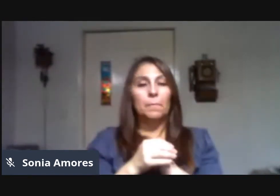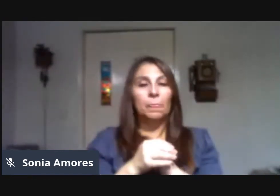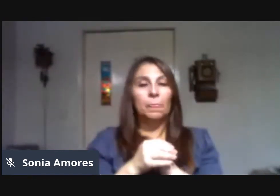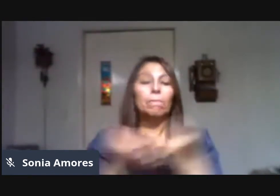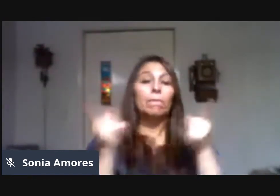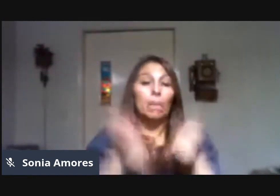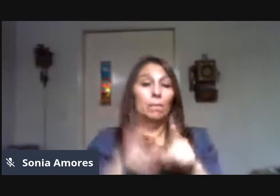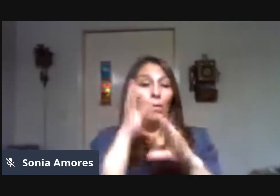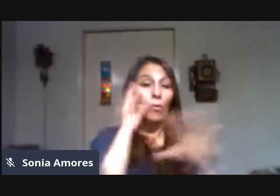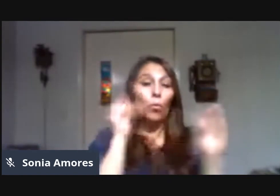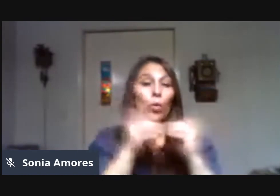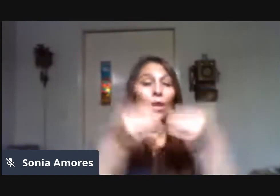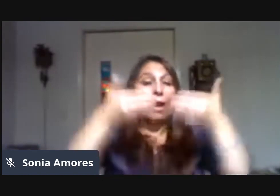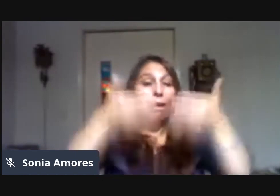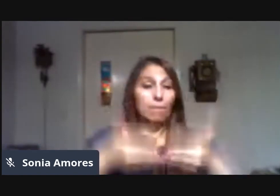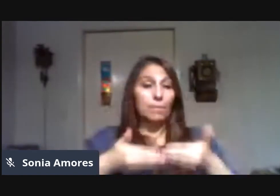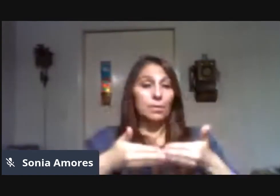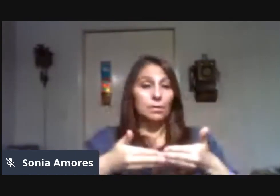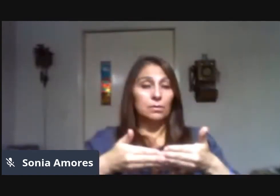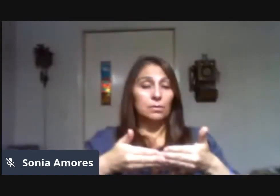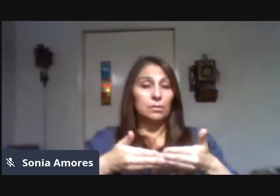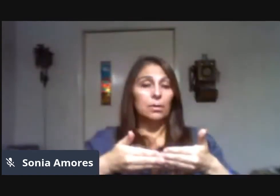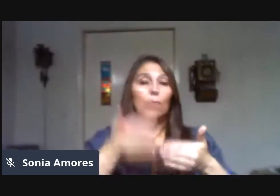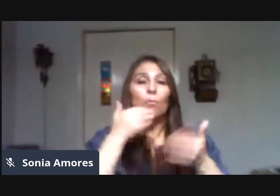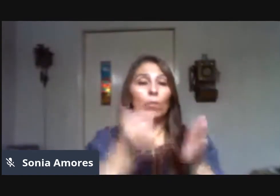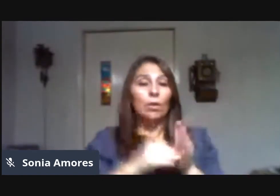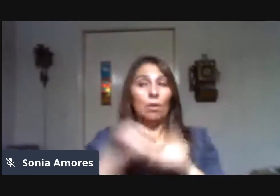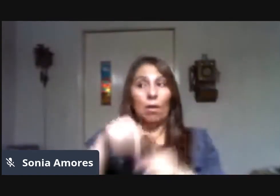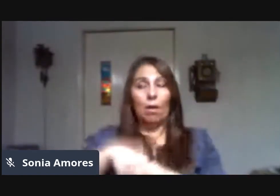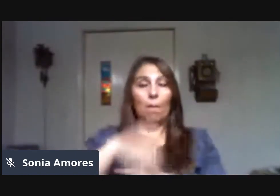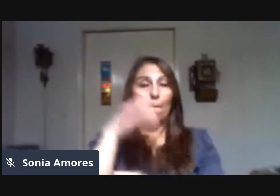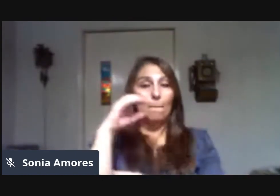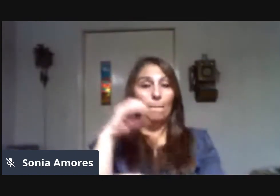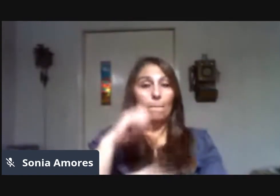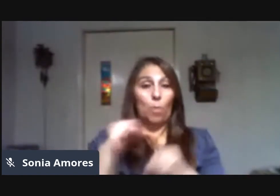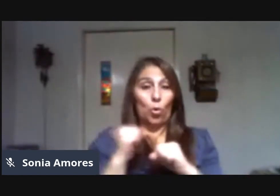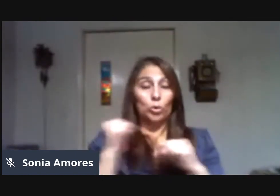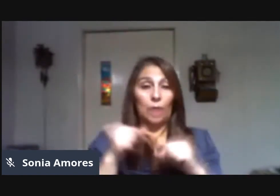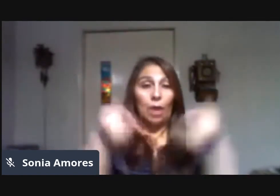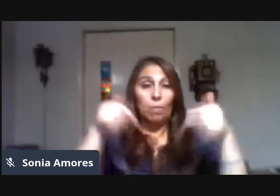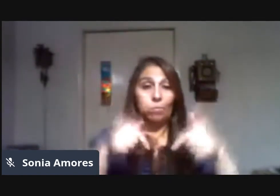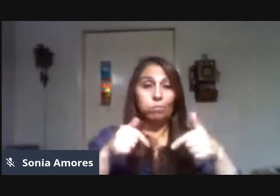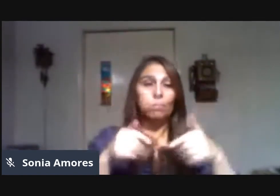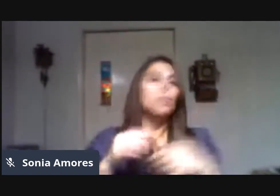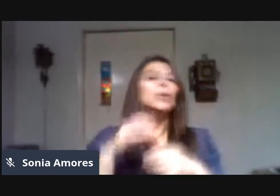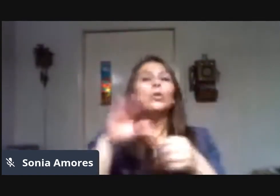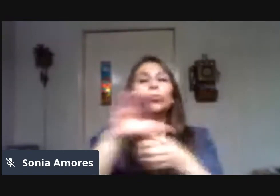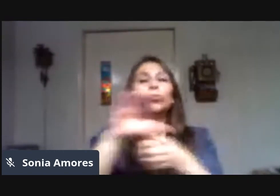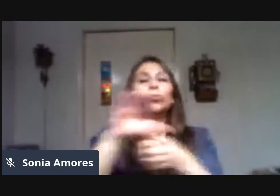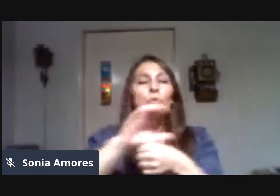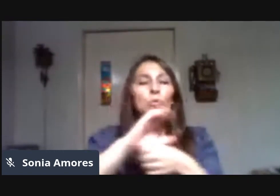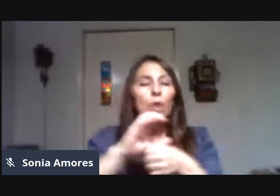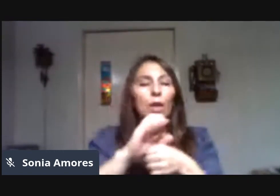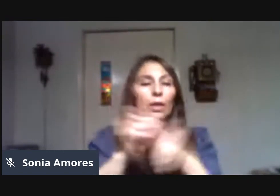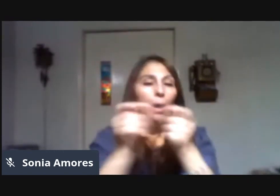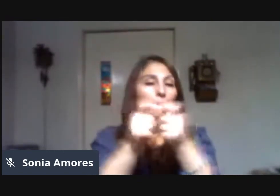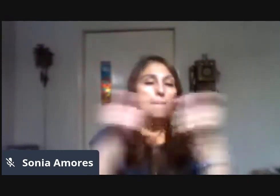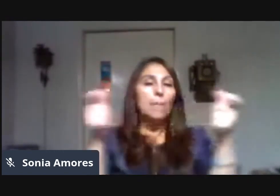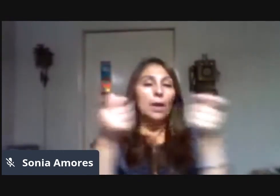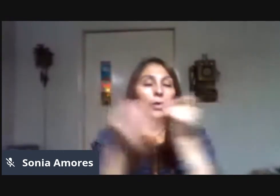tenemos, en el caso de Bogotá, como una ciudad donde la macroeconomía, digamos, no la puede